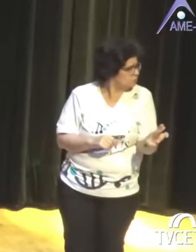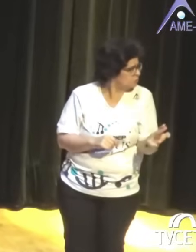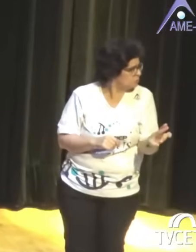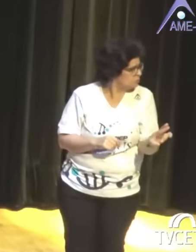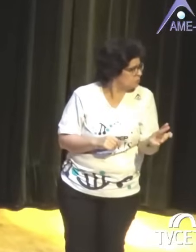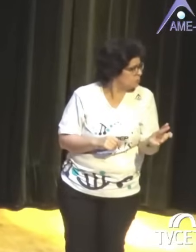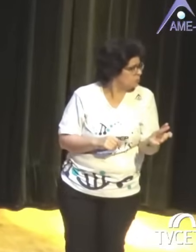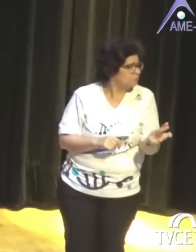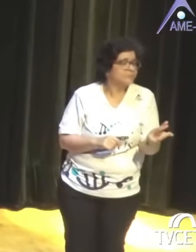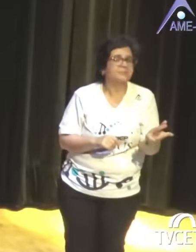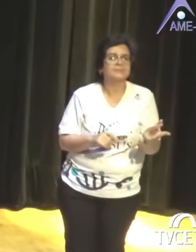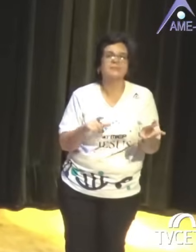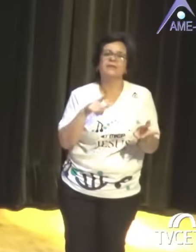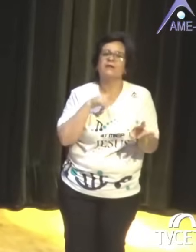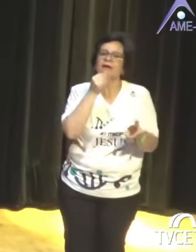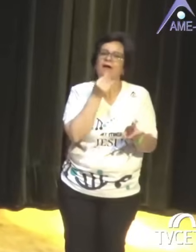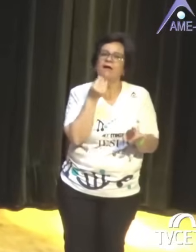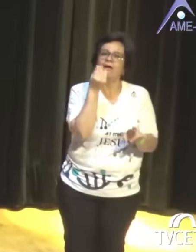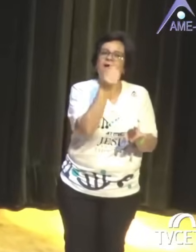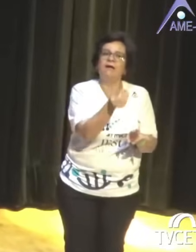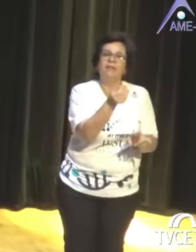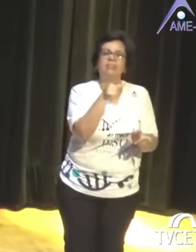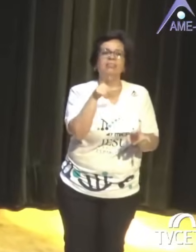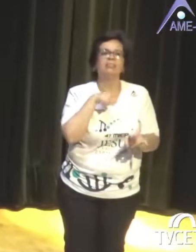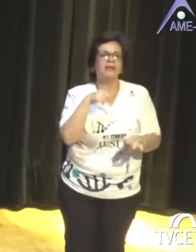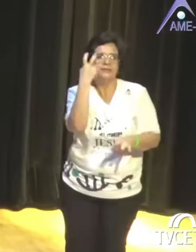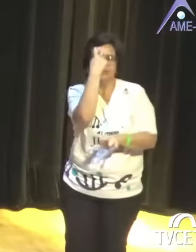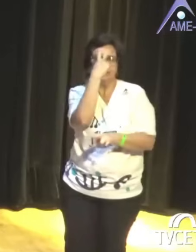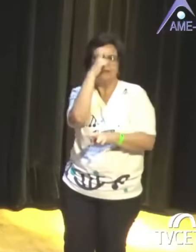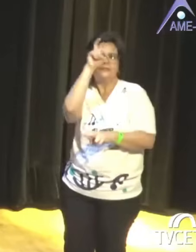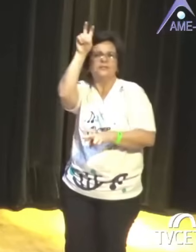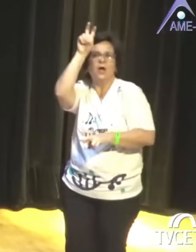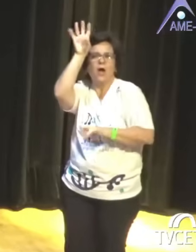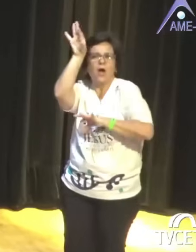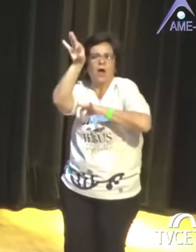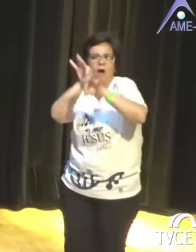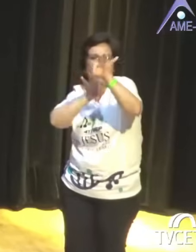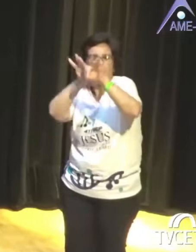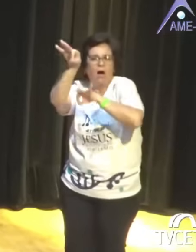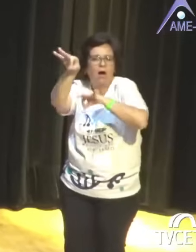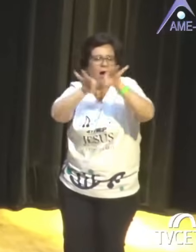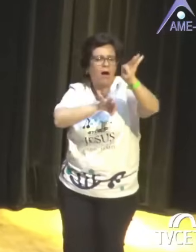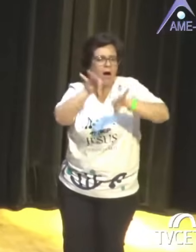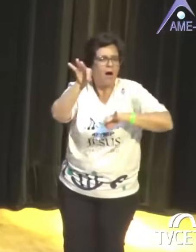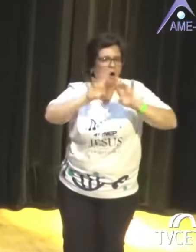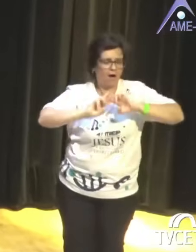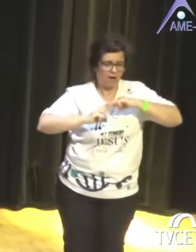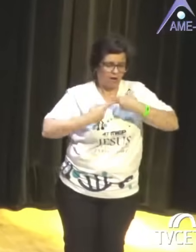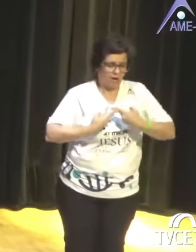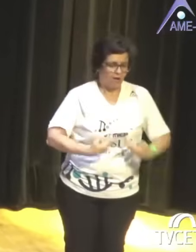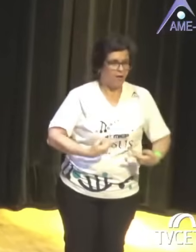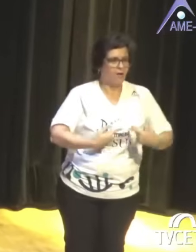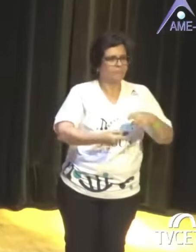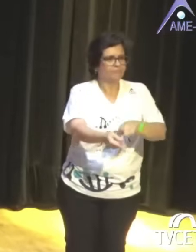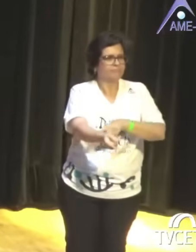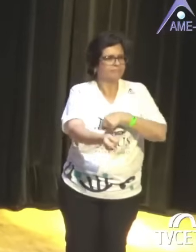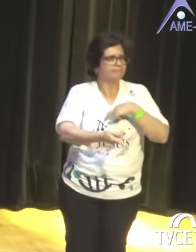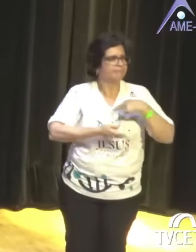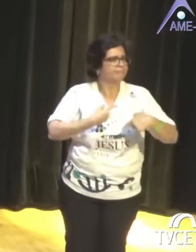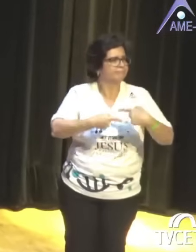acha eu tô te dizendo que uma inteligência coordenou todo o processo genético do planeta